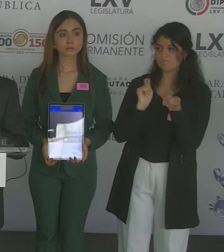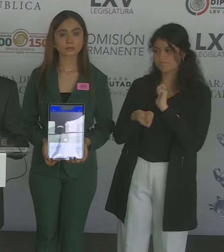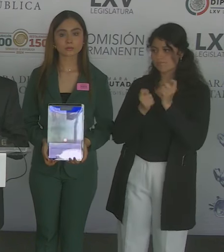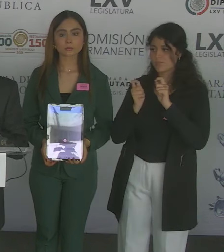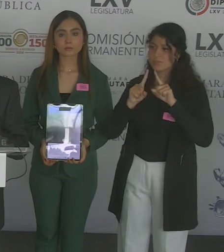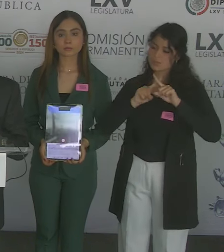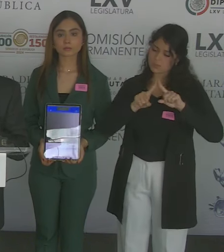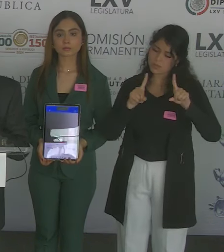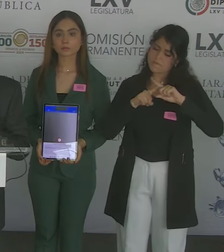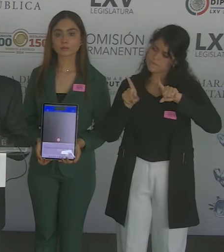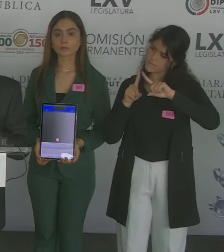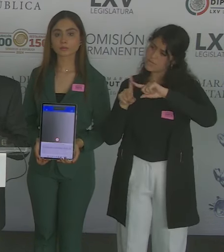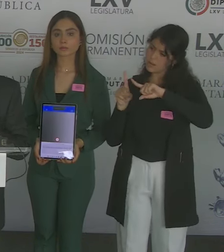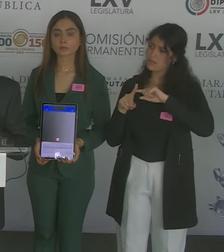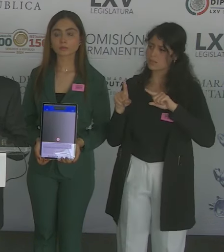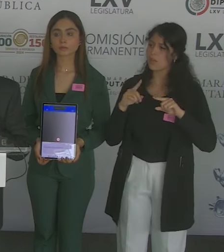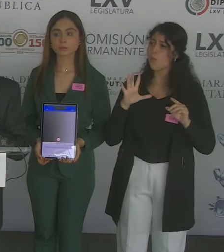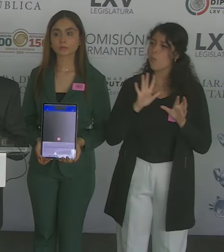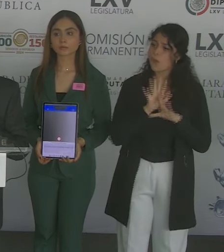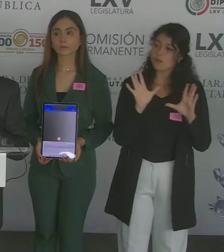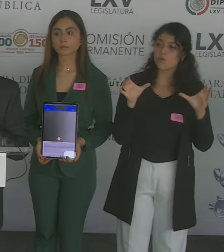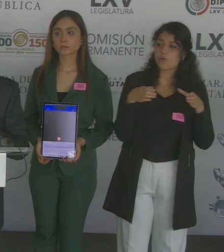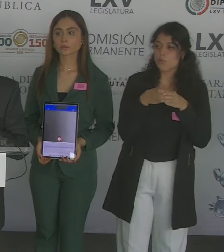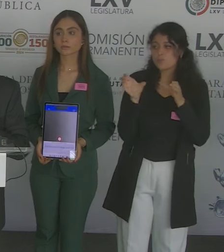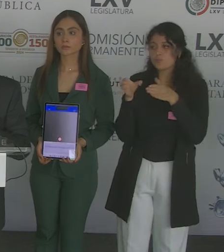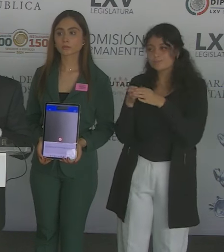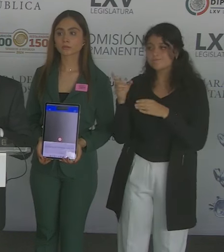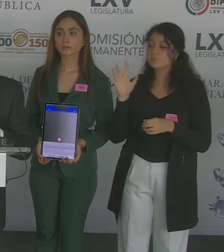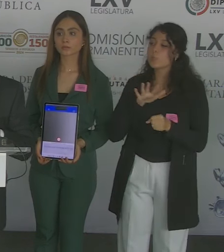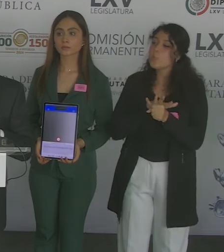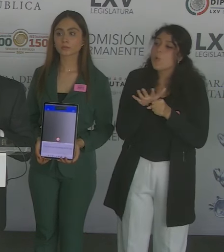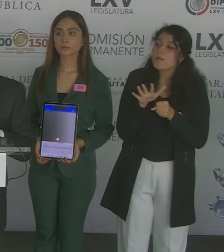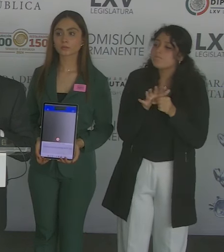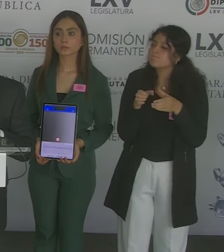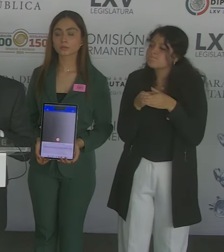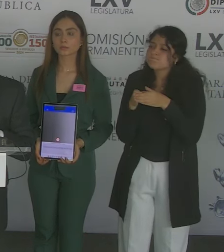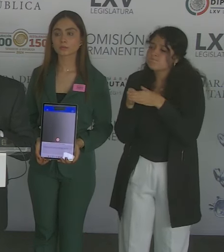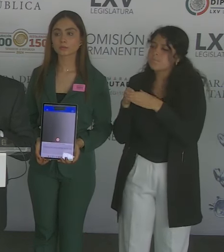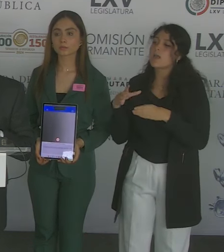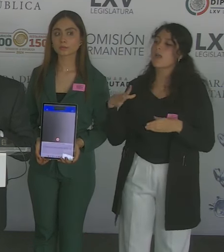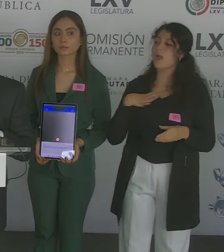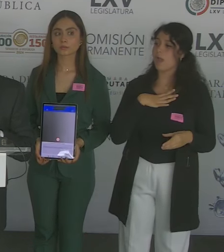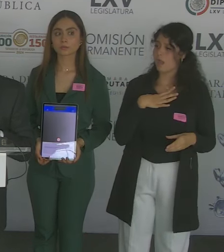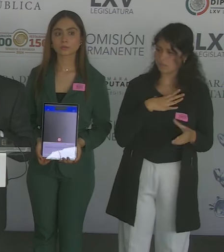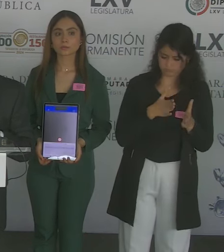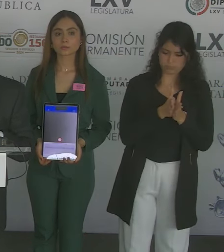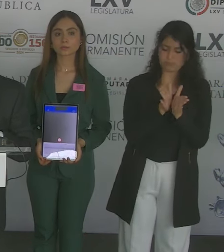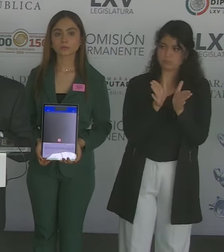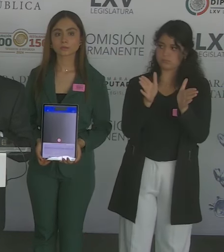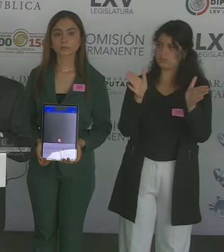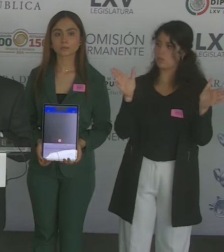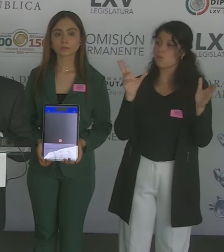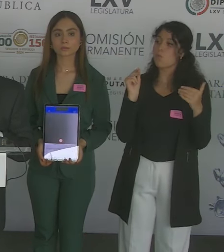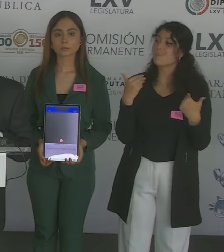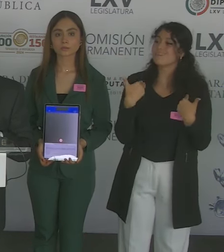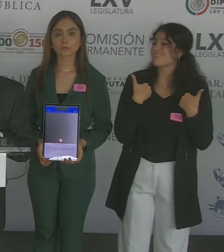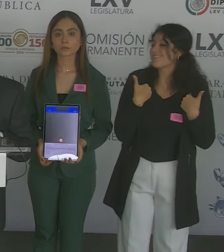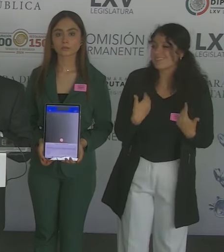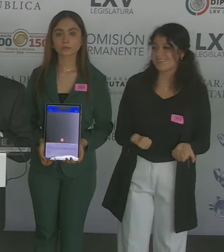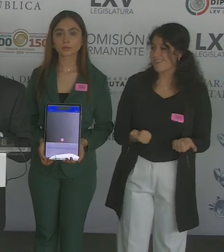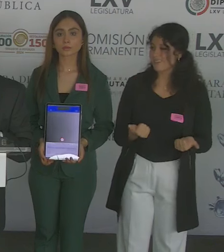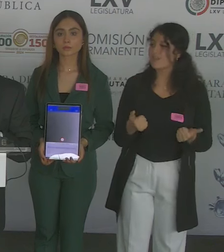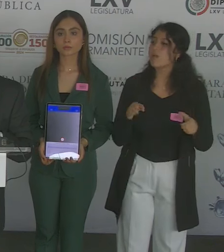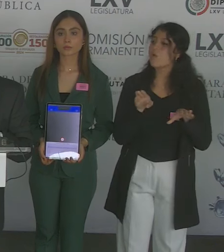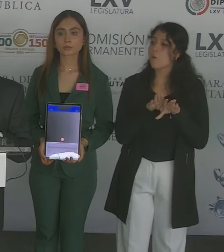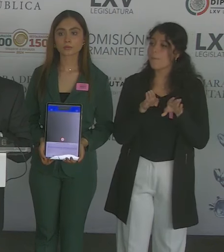aquí es coalición total o coalición parcial como hubo coalición parcial no lo están entendiendo como un partido